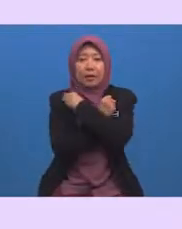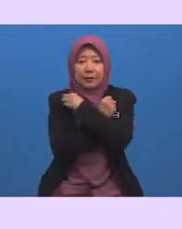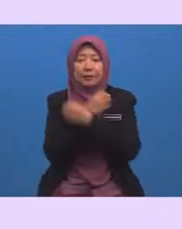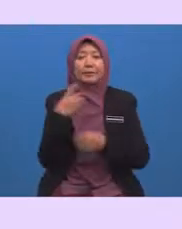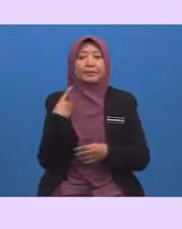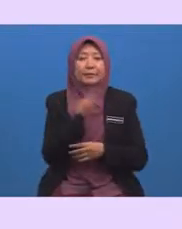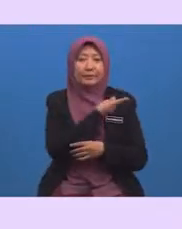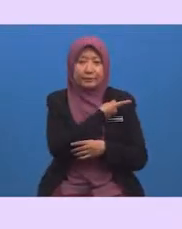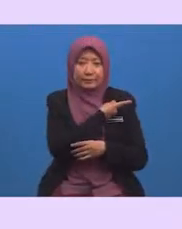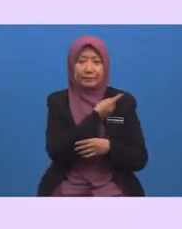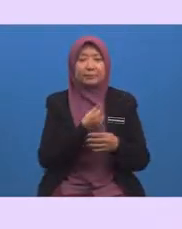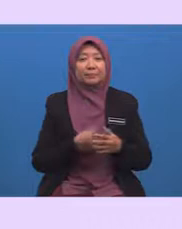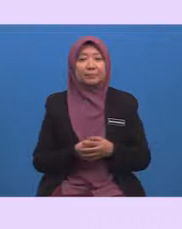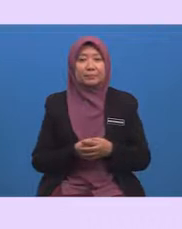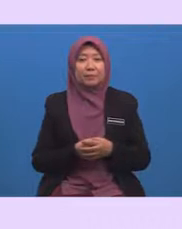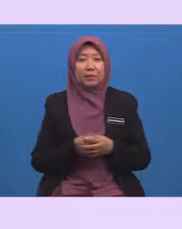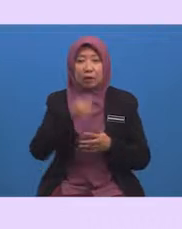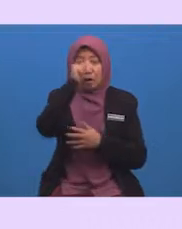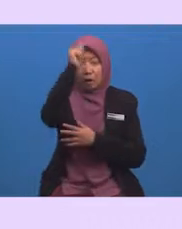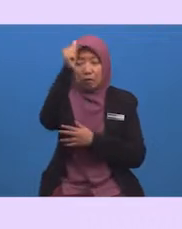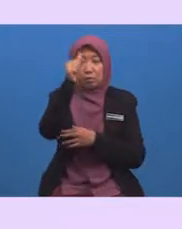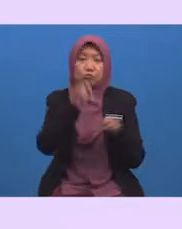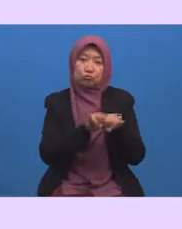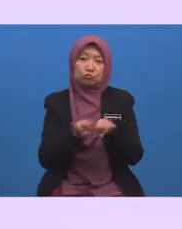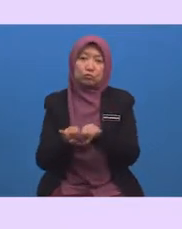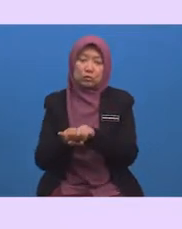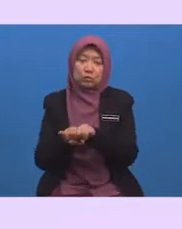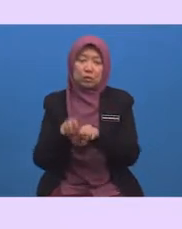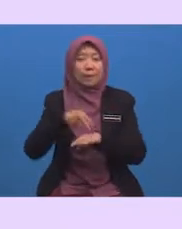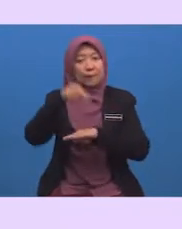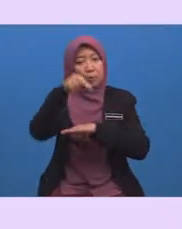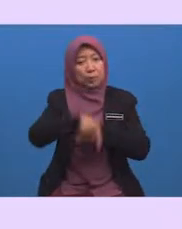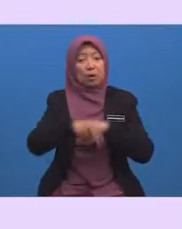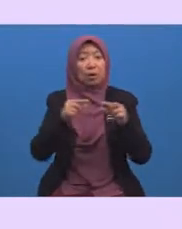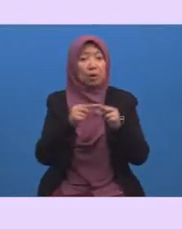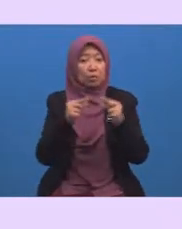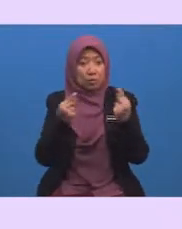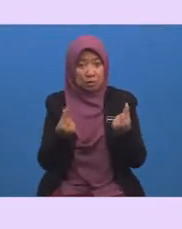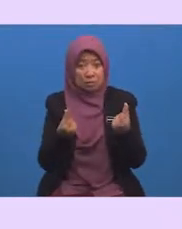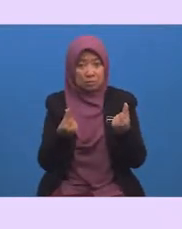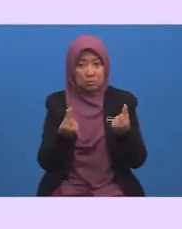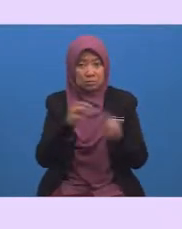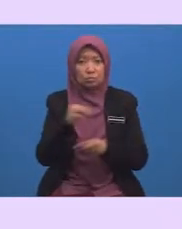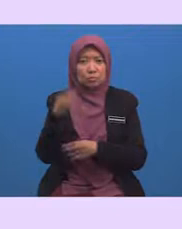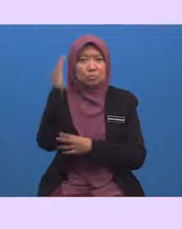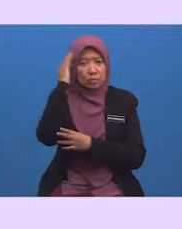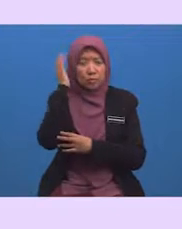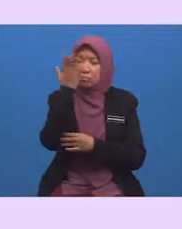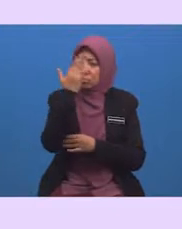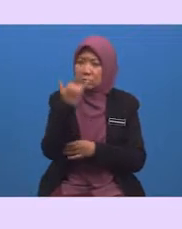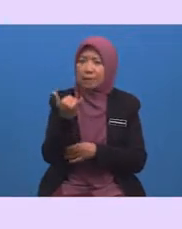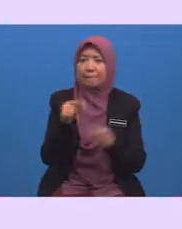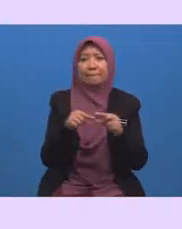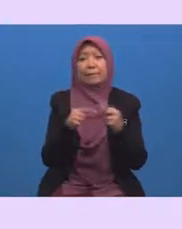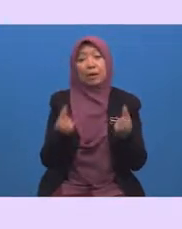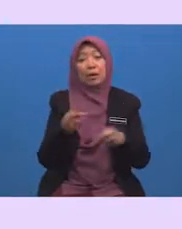kita. Allah juga menurunkan Al-Quran. Murid-murid tahu mengapa